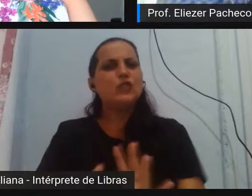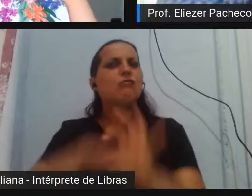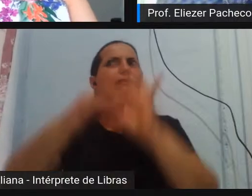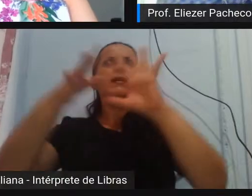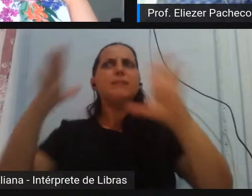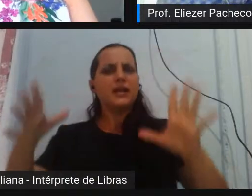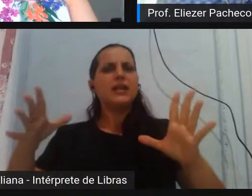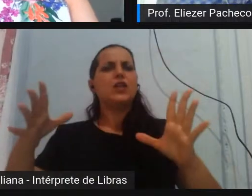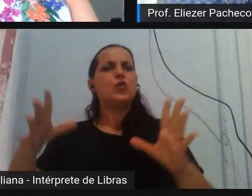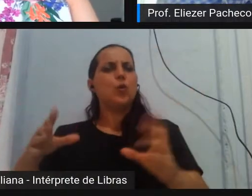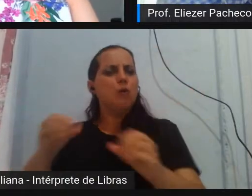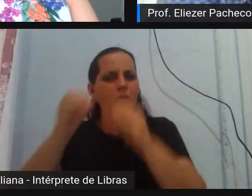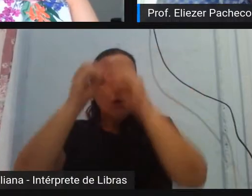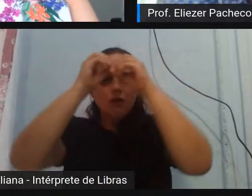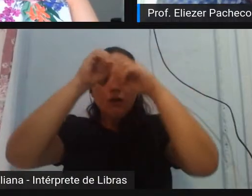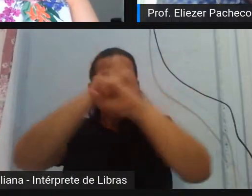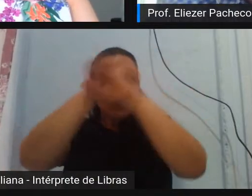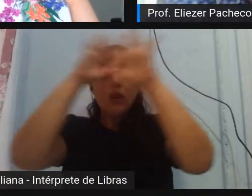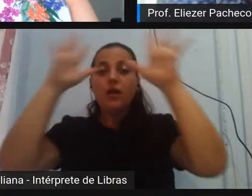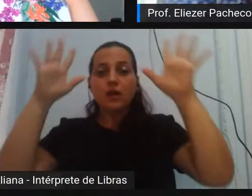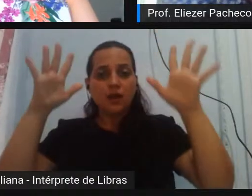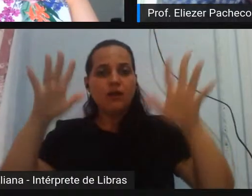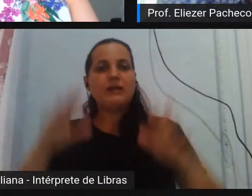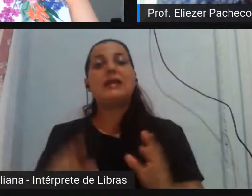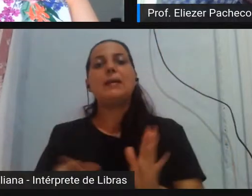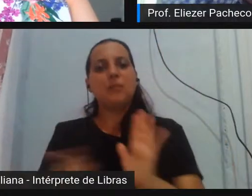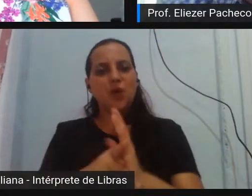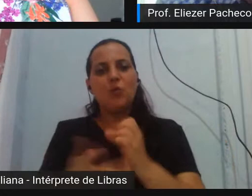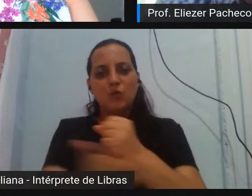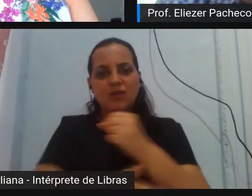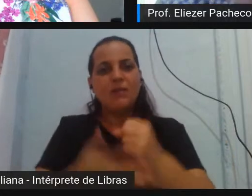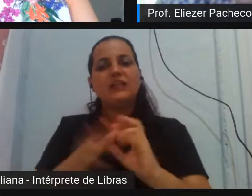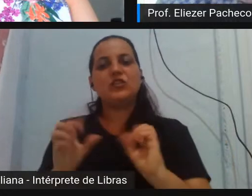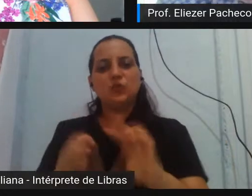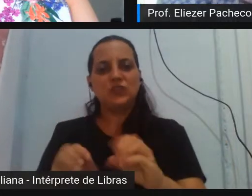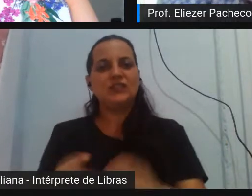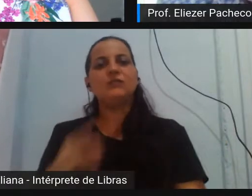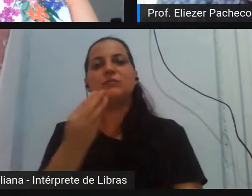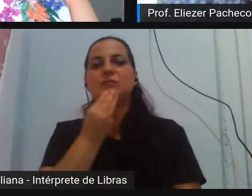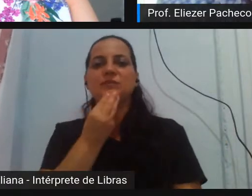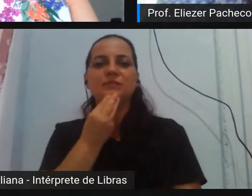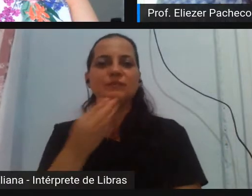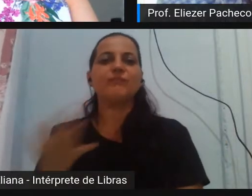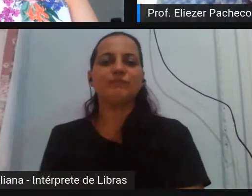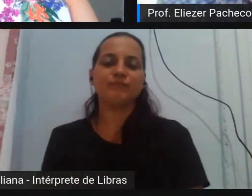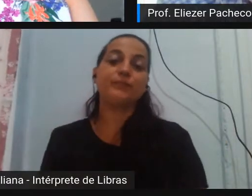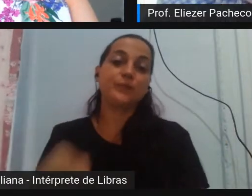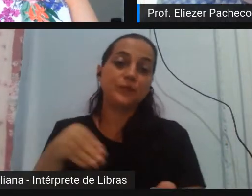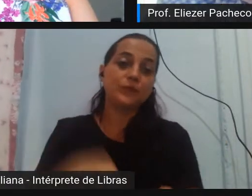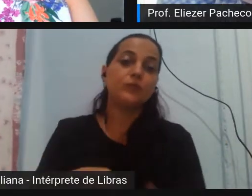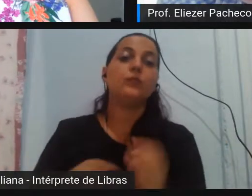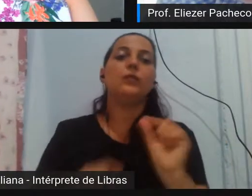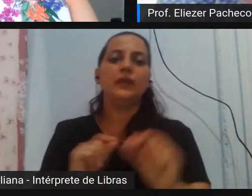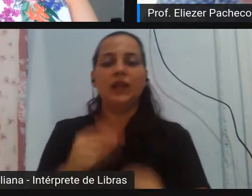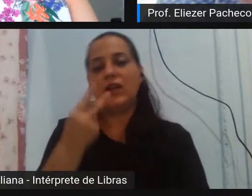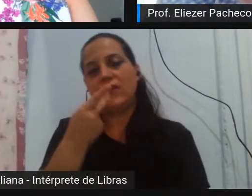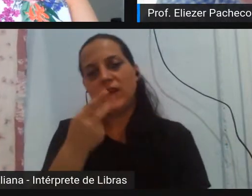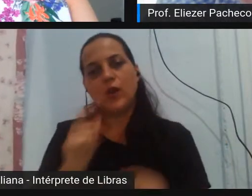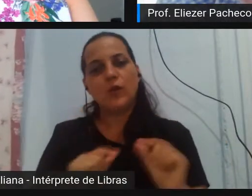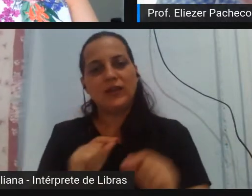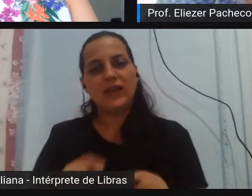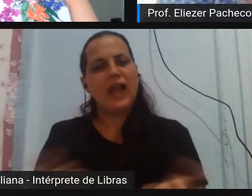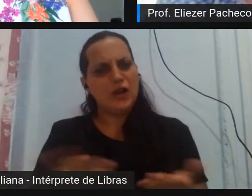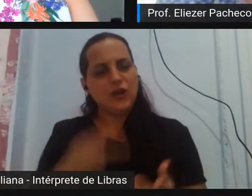é a essência da formação de Paulo Freire. E, por último, falando a respeito dos